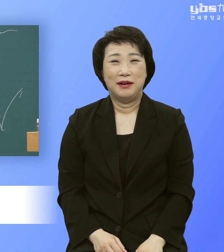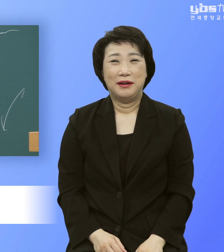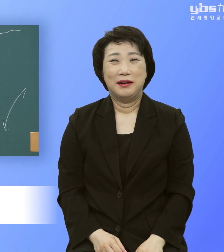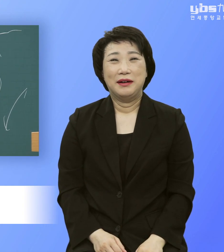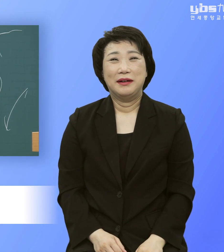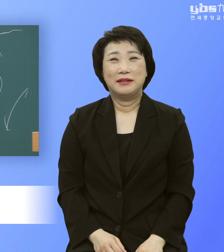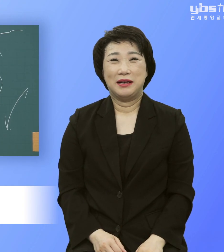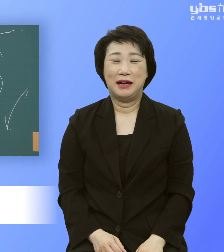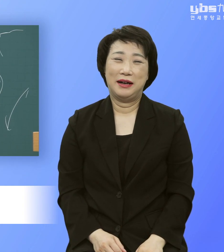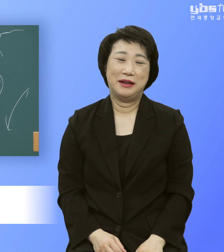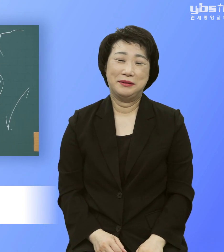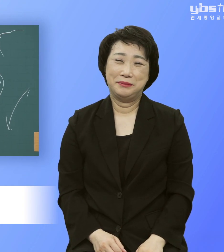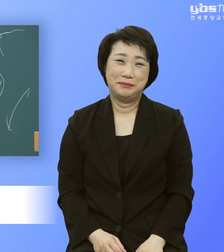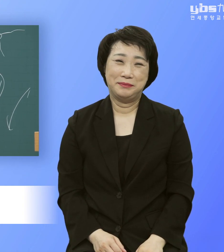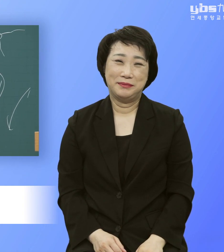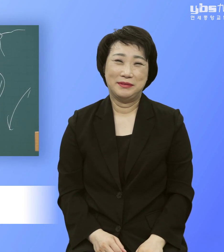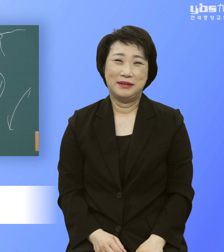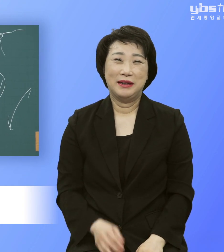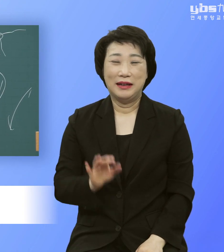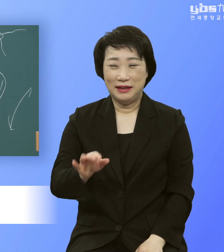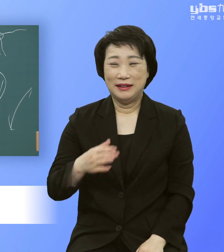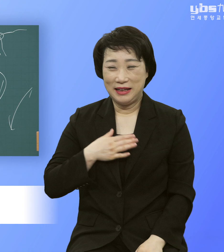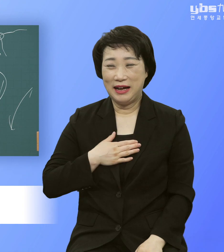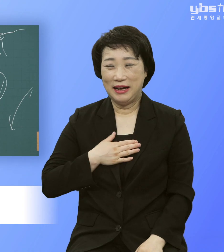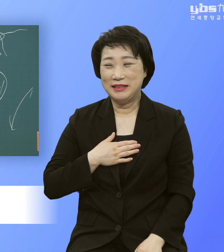가서 저녁에 술만